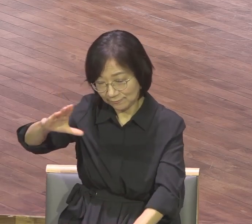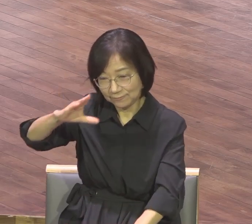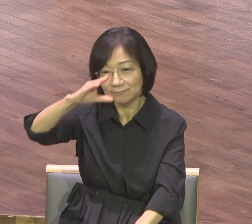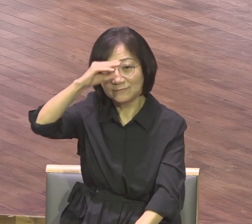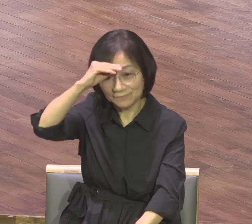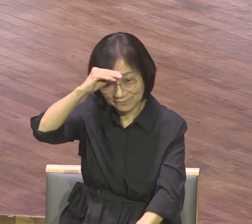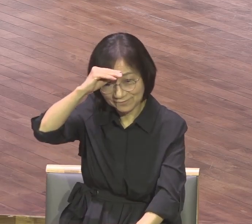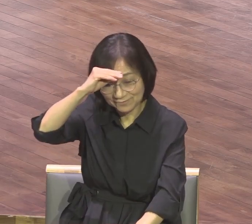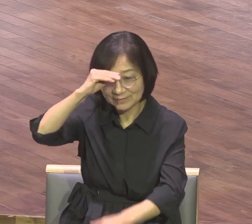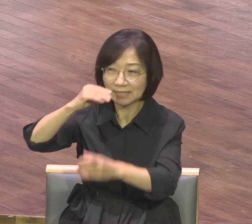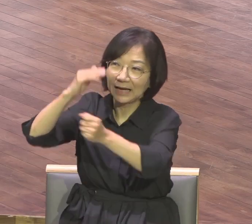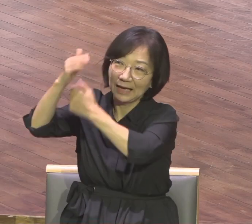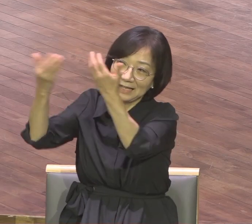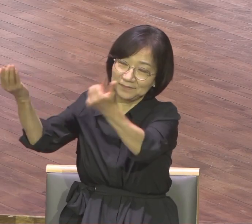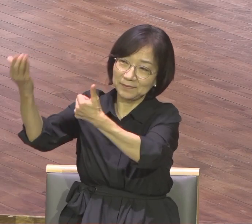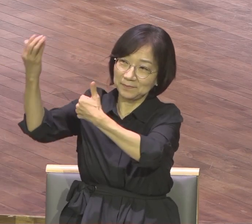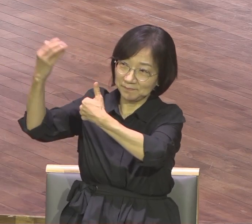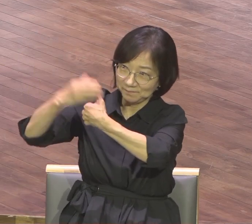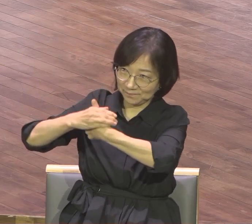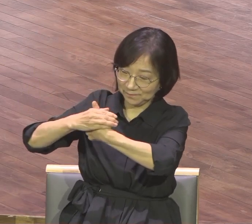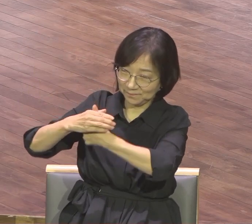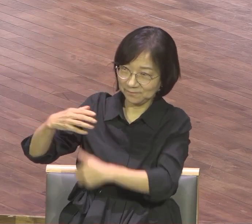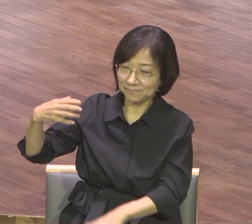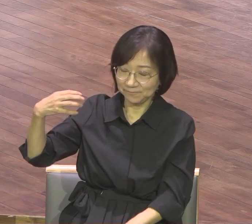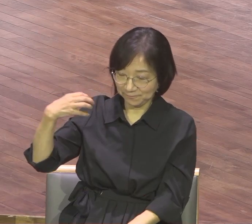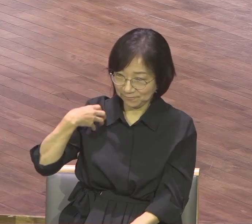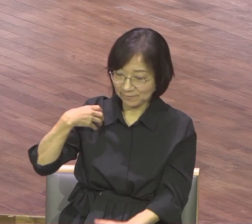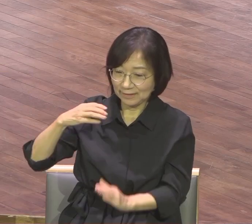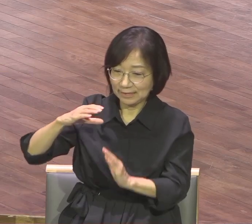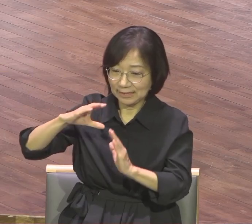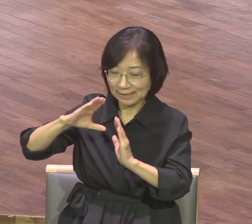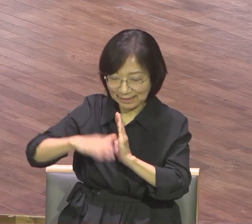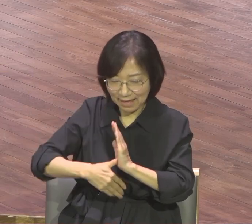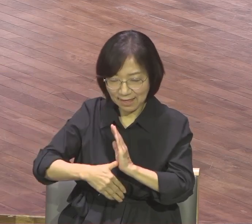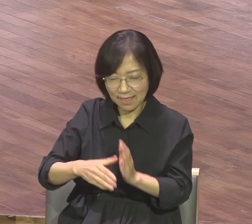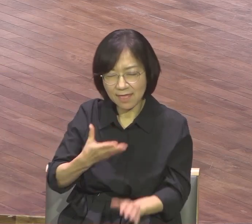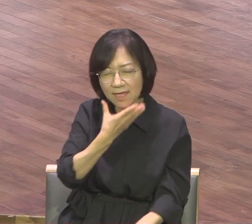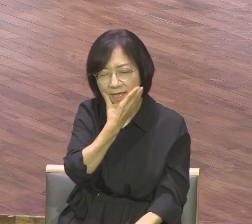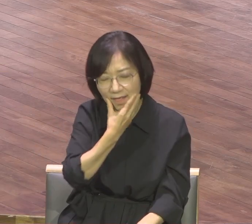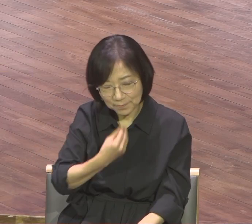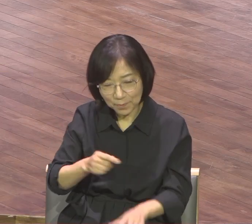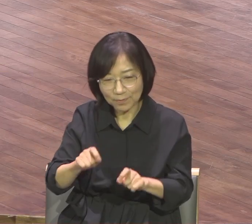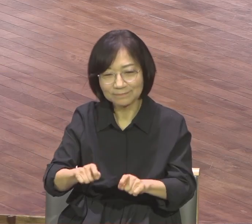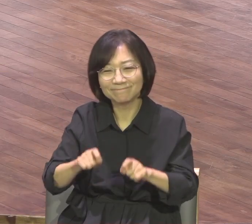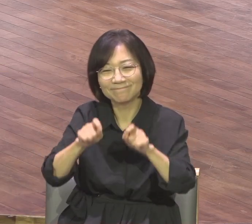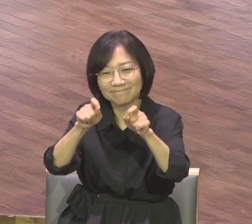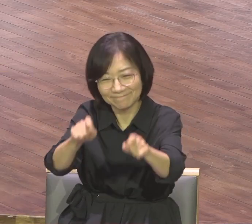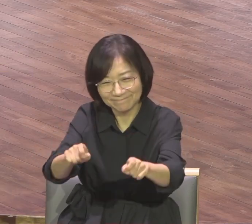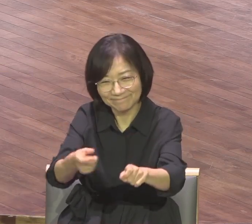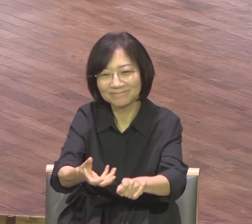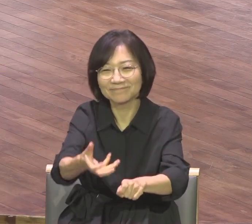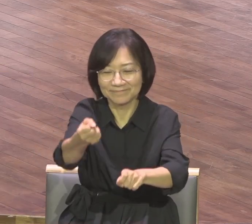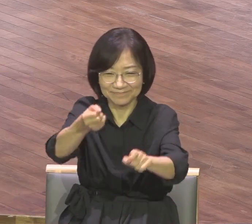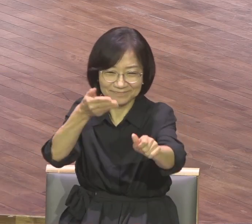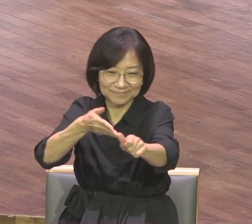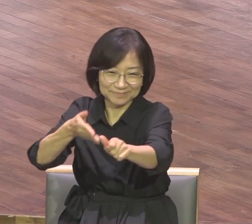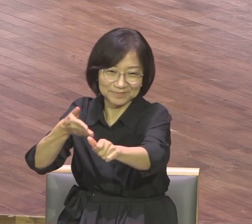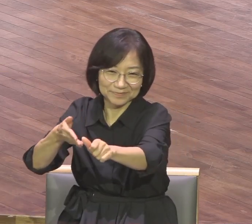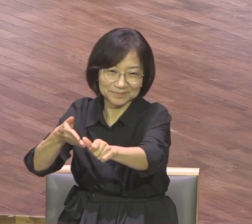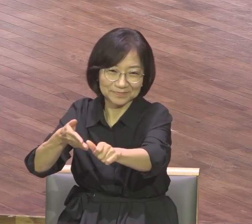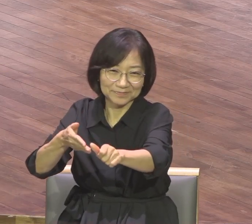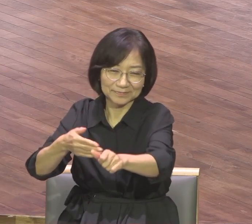일을 감당할 때 오는 참된 행복 체험하시 바랍니다. 야, 나 너무